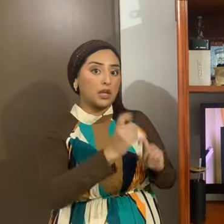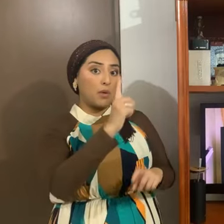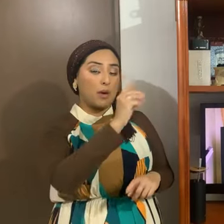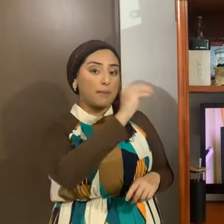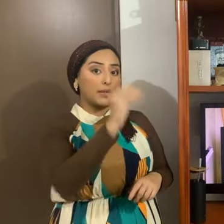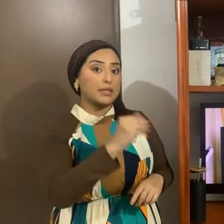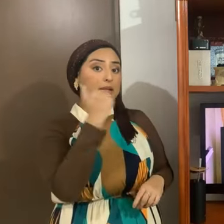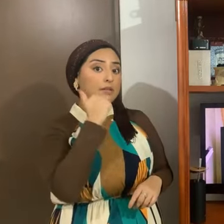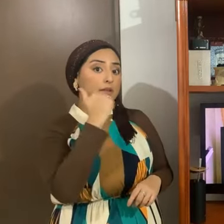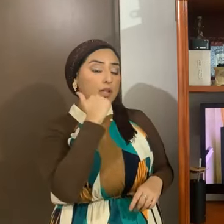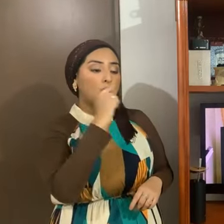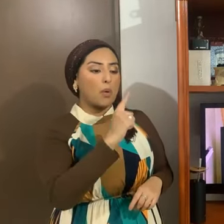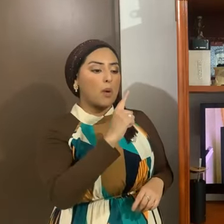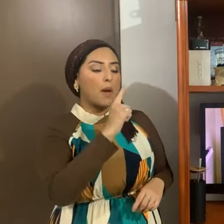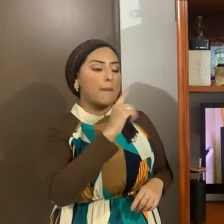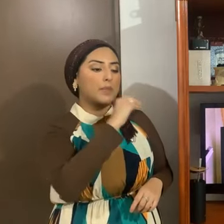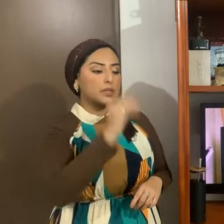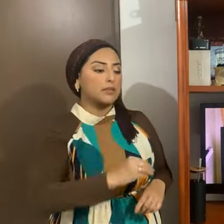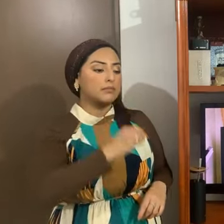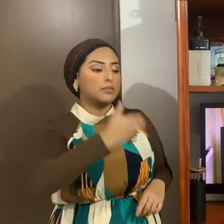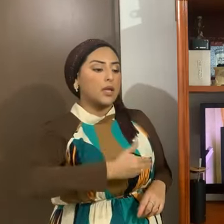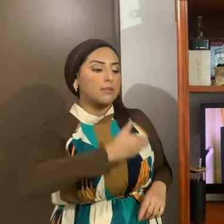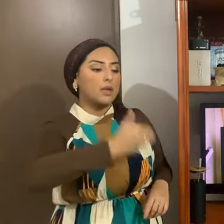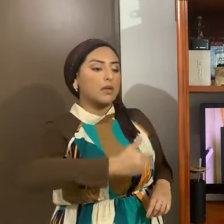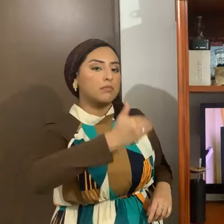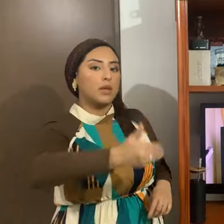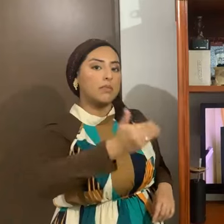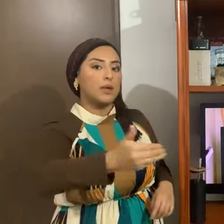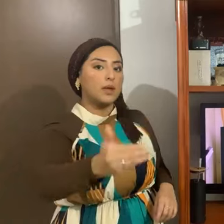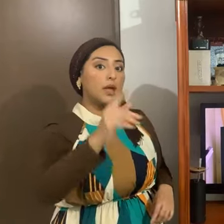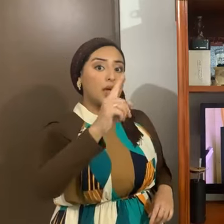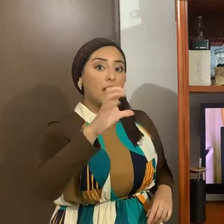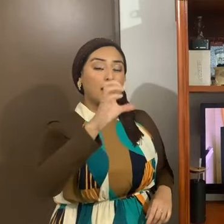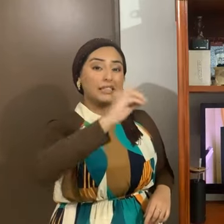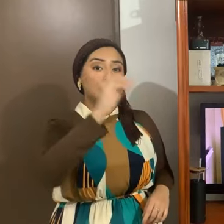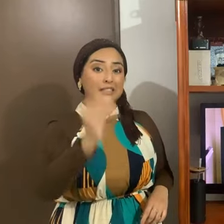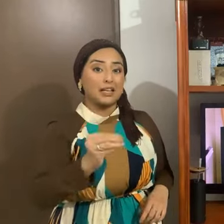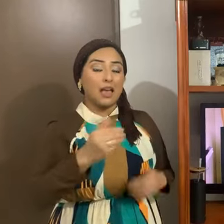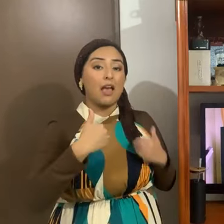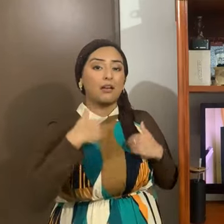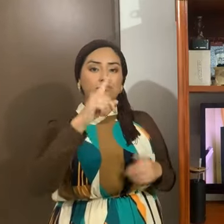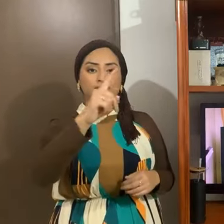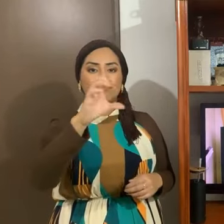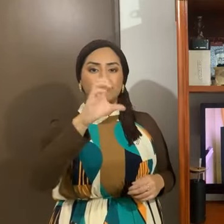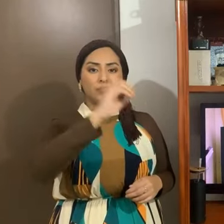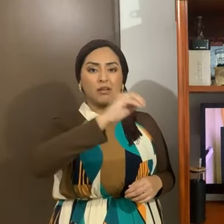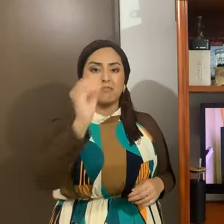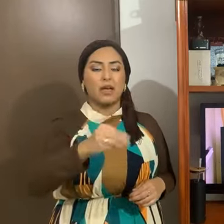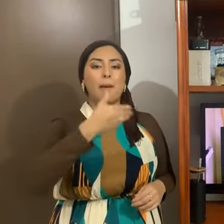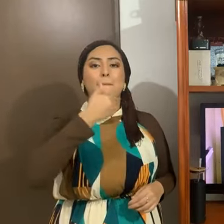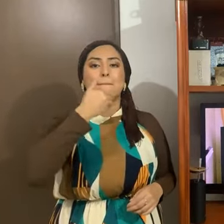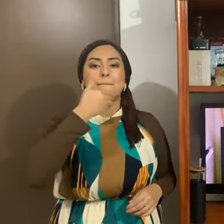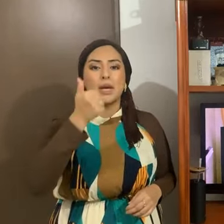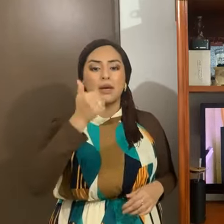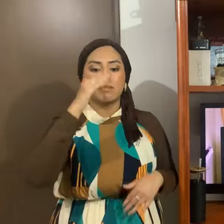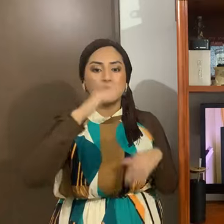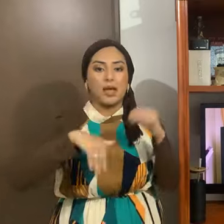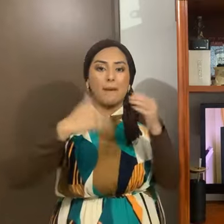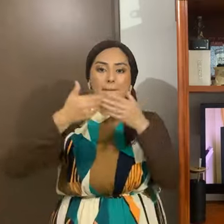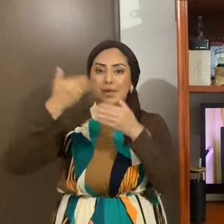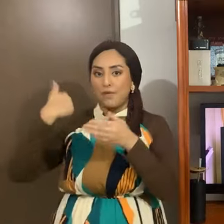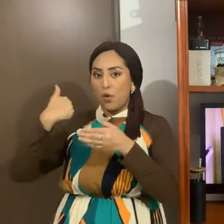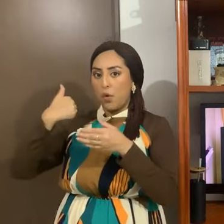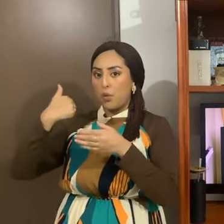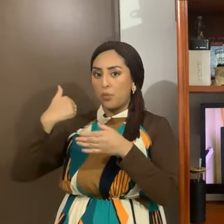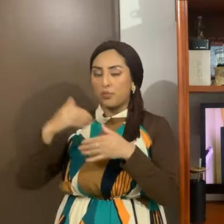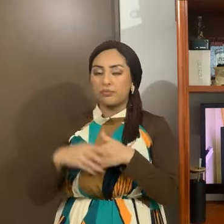1% cada día, 1%, 1%, 1%, 1%, en 100 días seremos 100% mejores que lo que éramos al